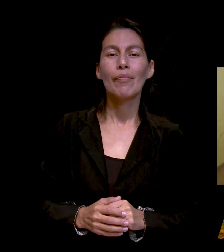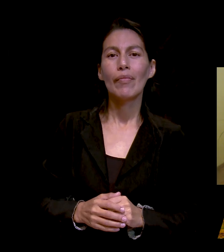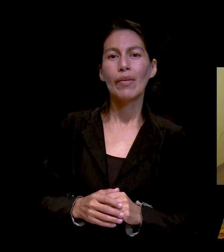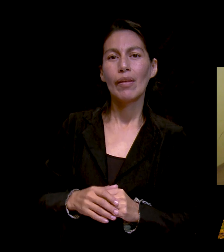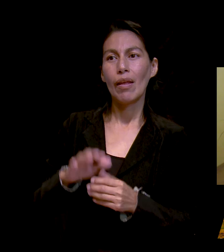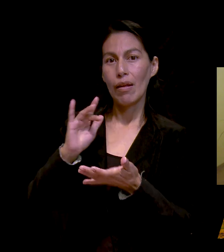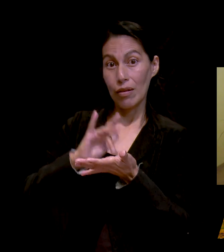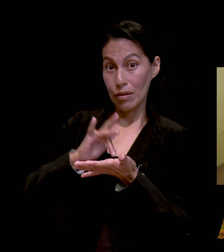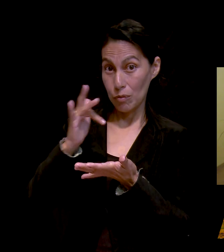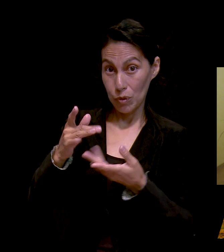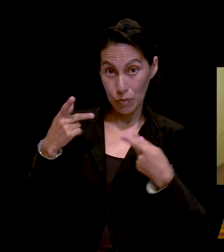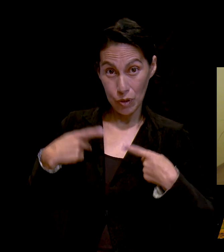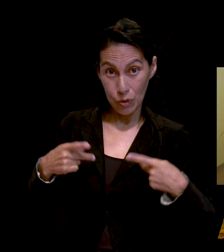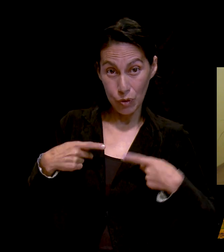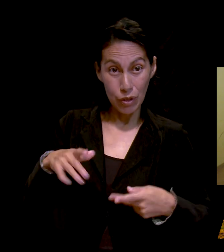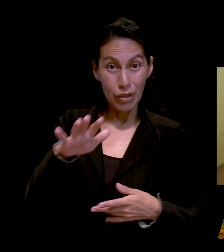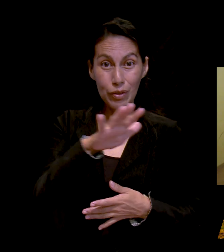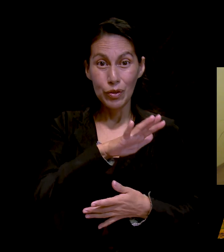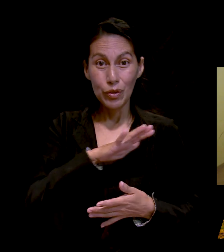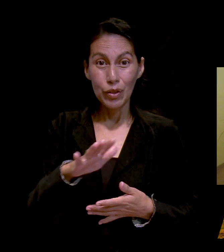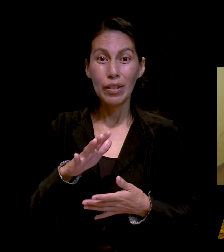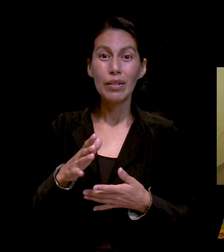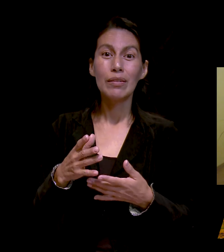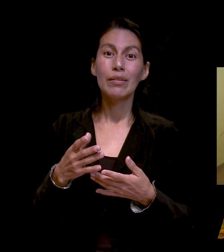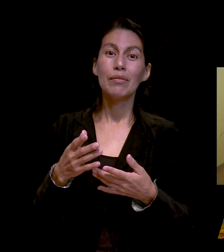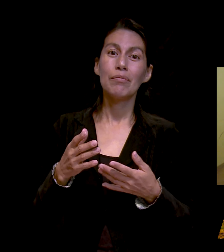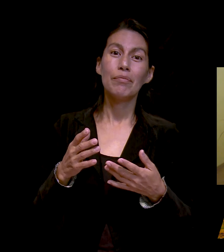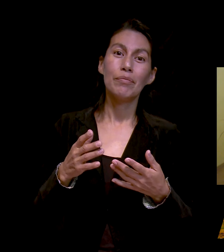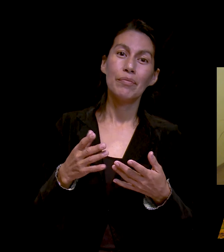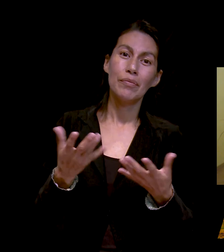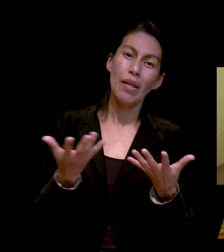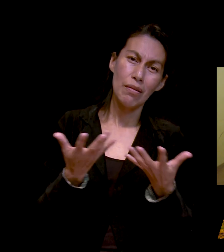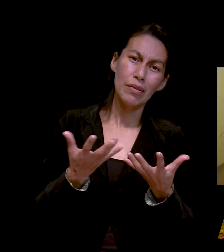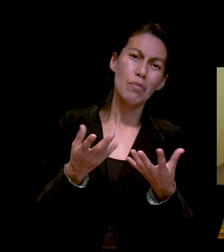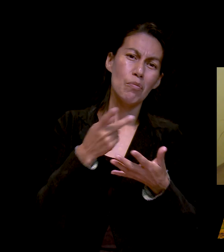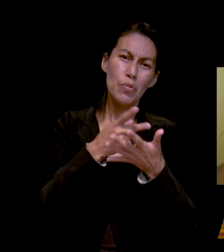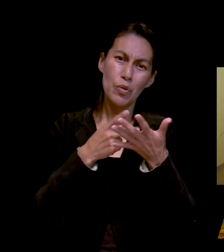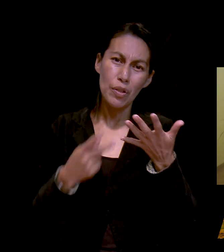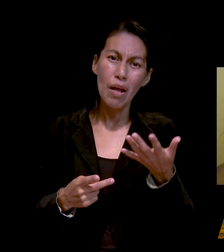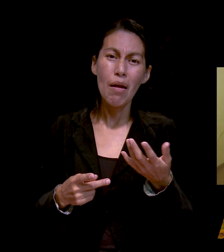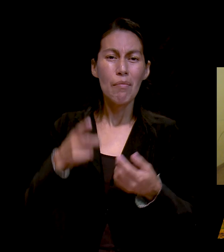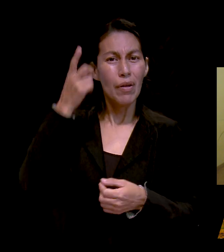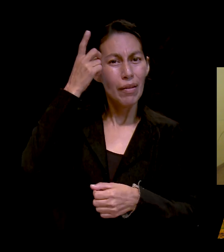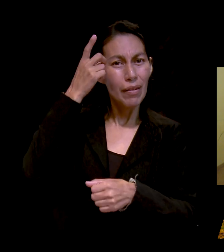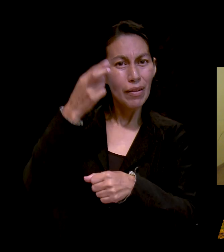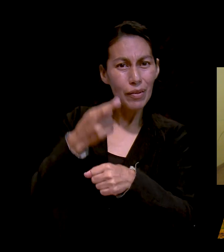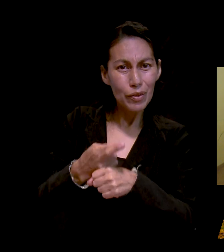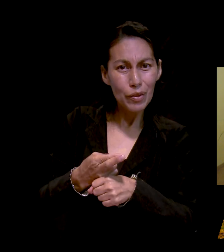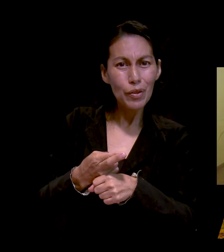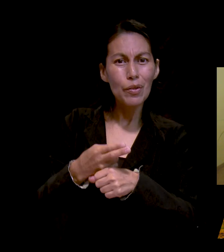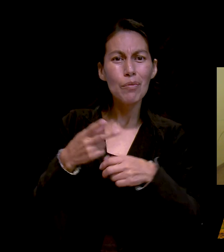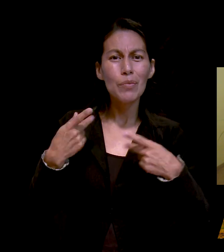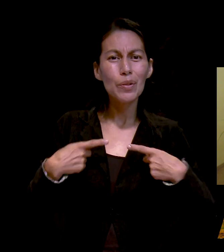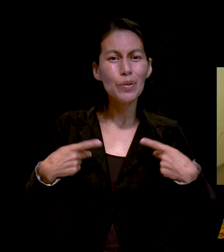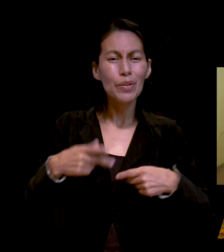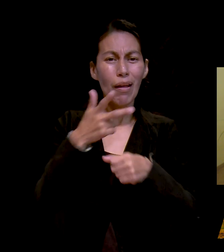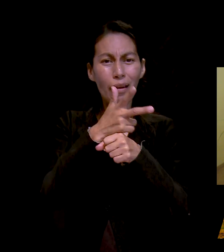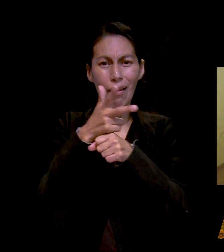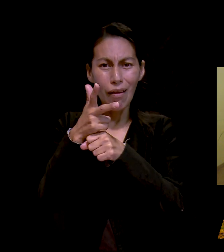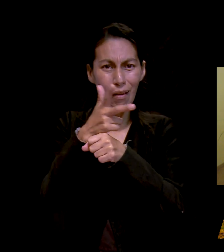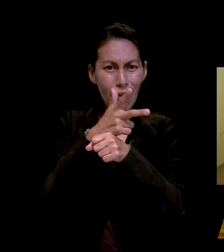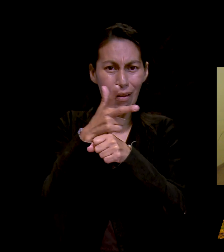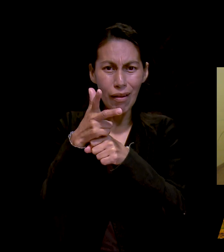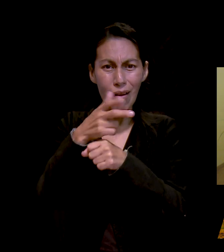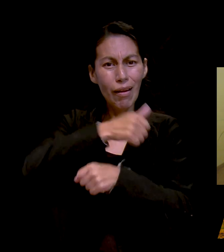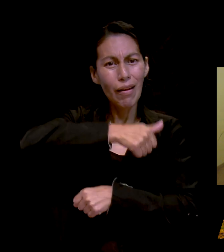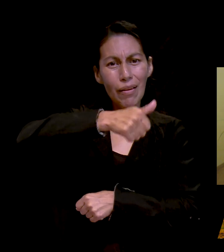contribuyen para este programa. Desde el director, desde la producción, hasta cada uno de los chicos